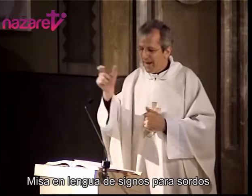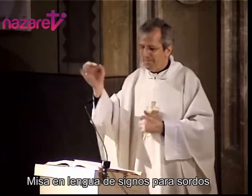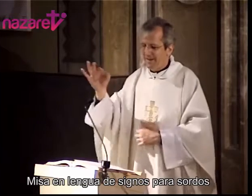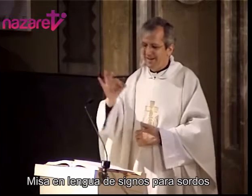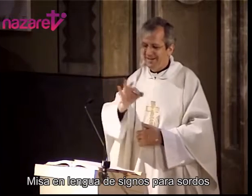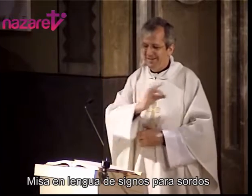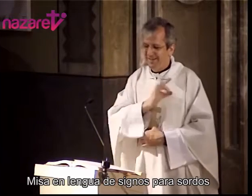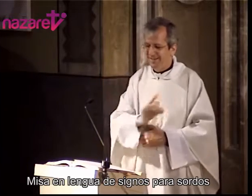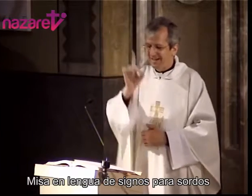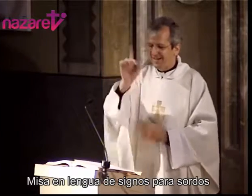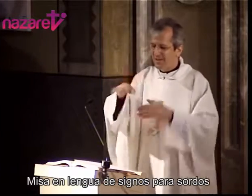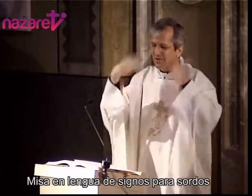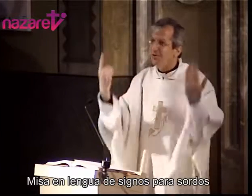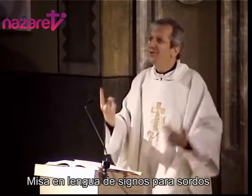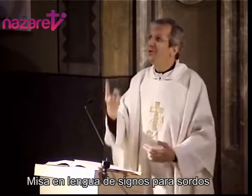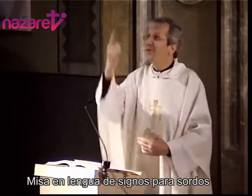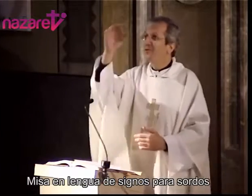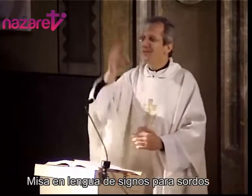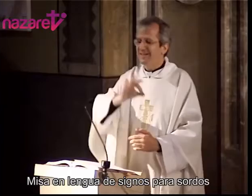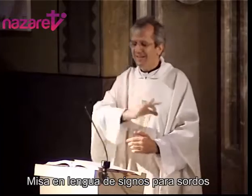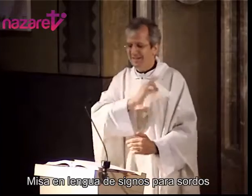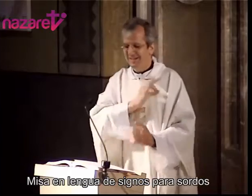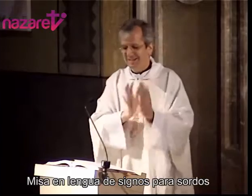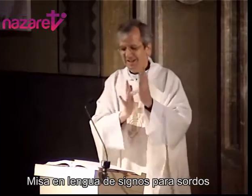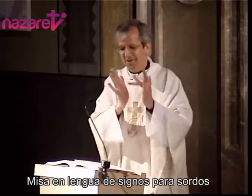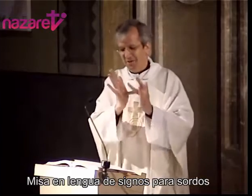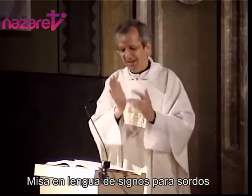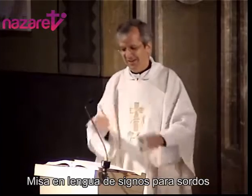Palabra del Señor. Gloria a ti, Señor Jesús.